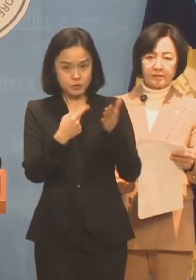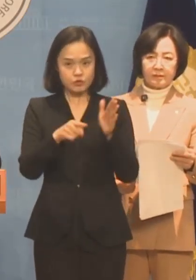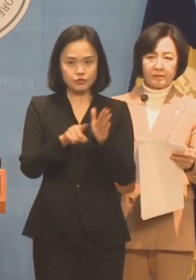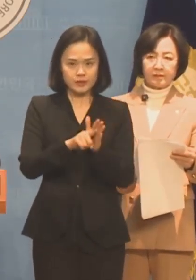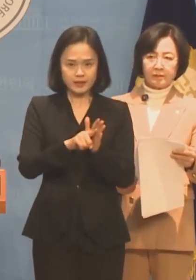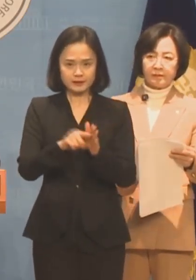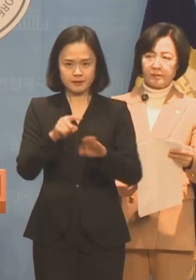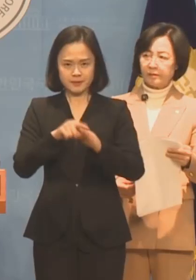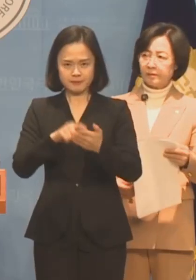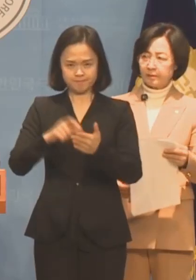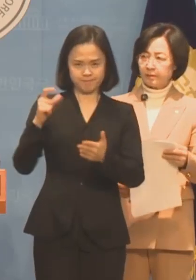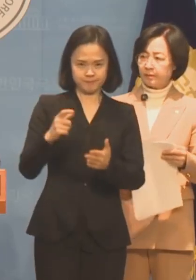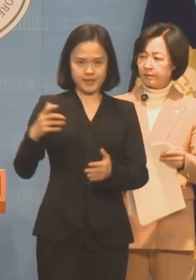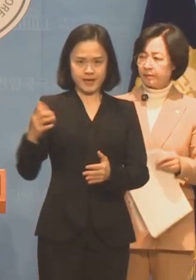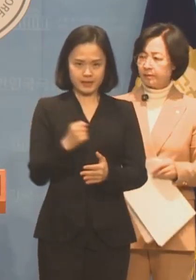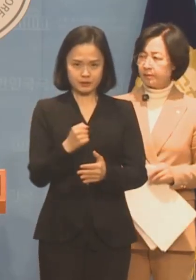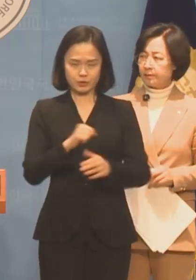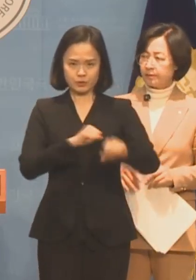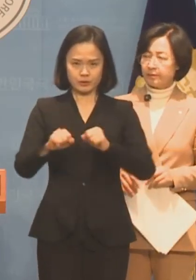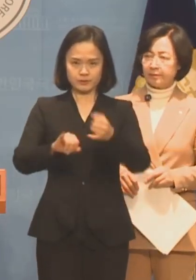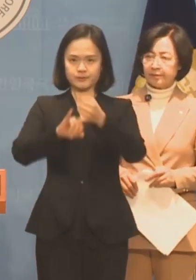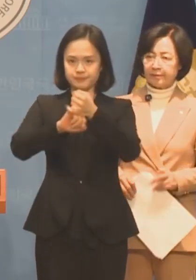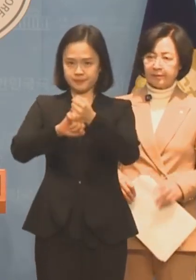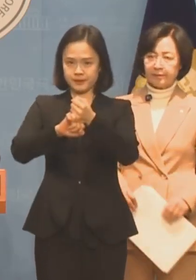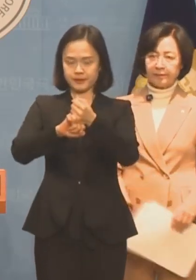것을 약속드립니다. 감사합니다.